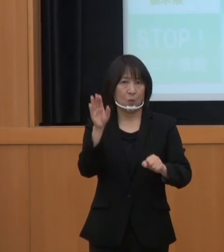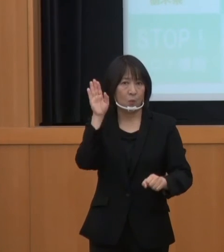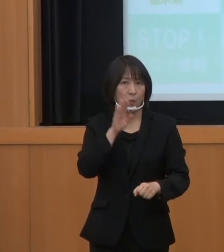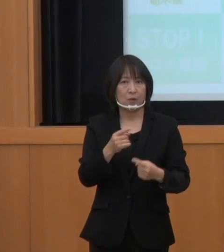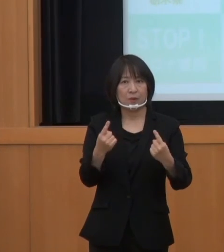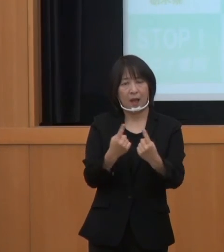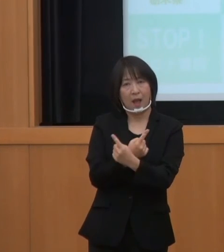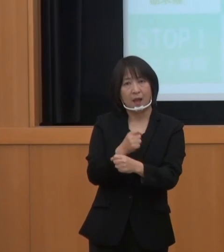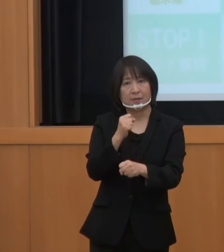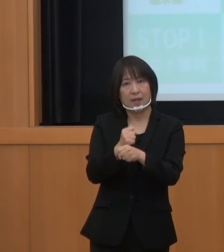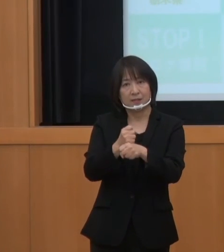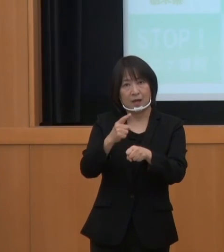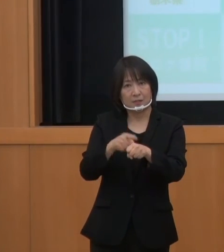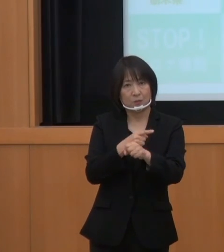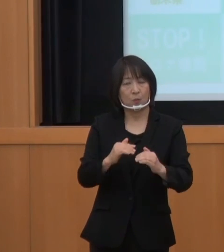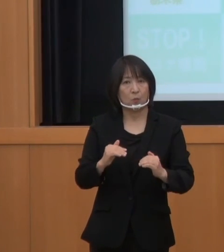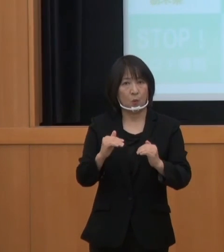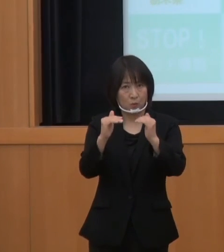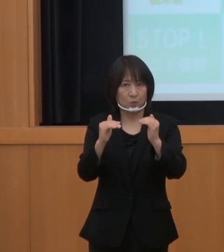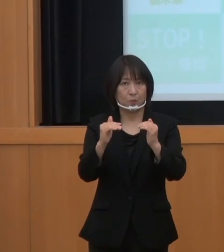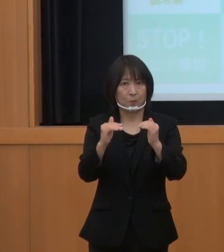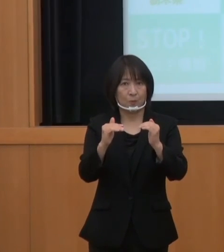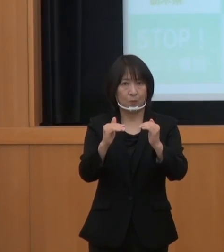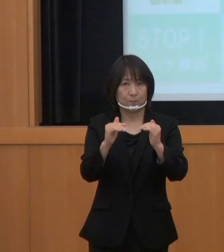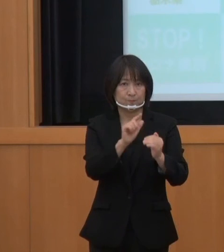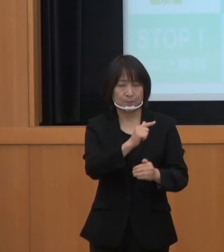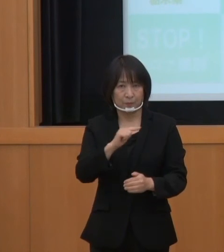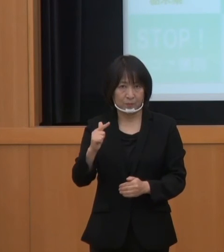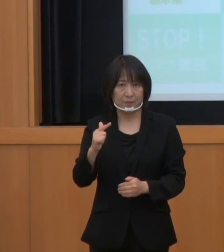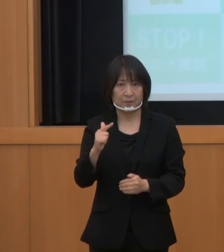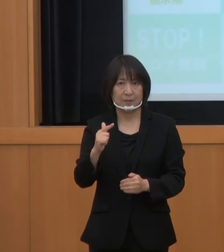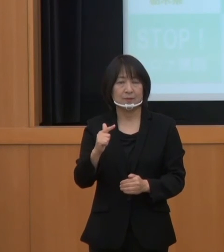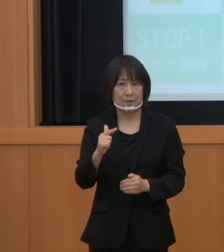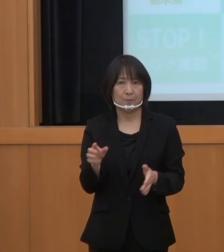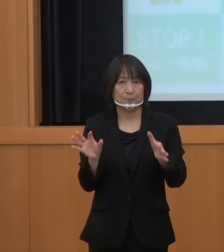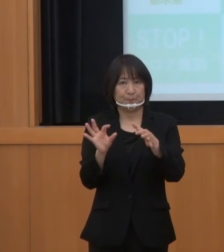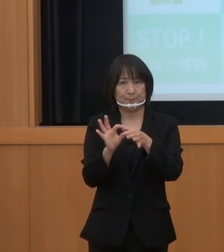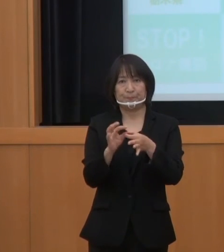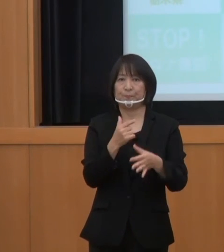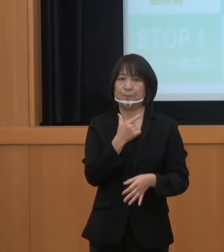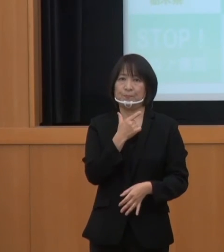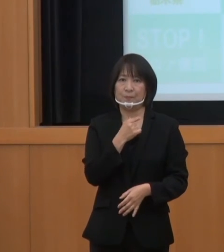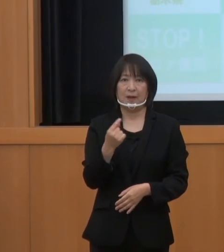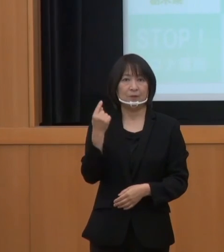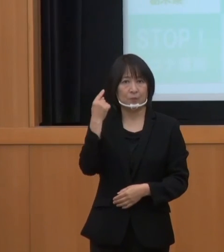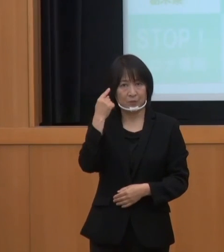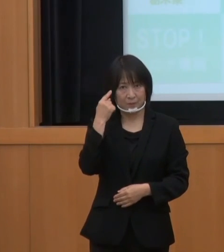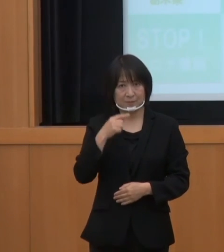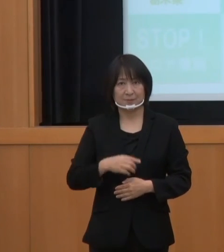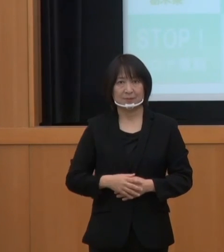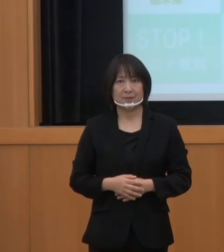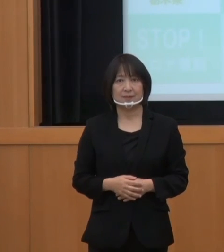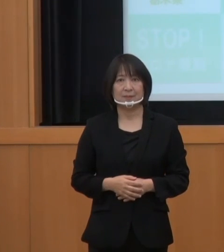産性の向上、収益率アップなどに結びつけていきたいというふうに思っております。